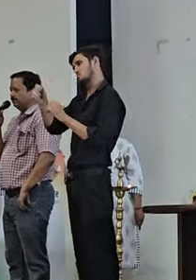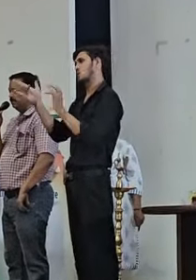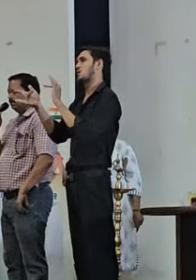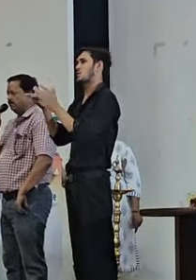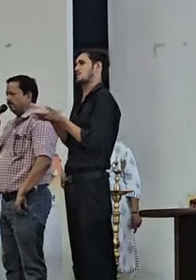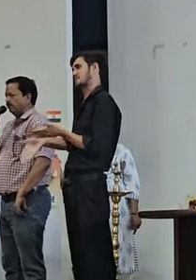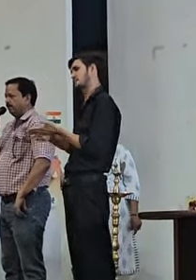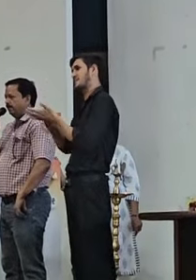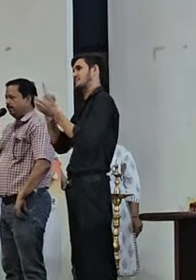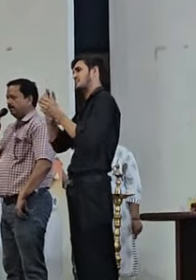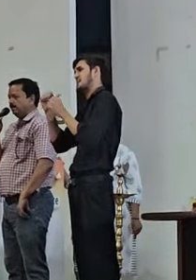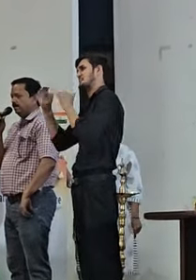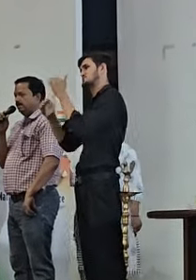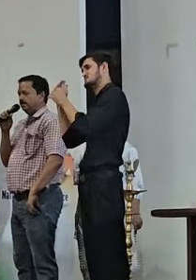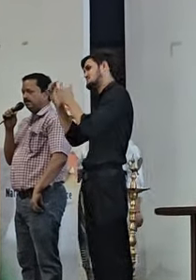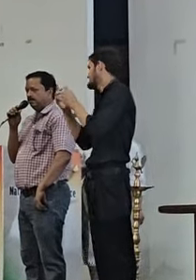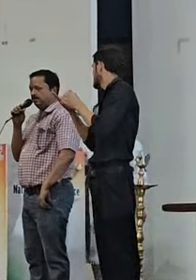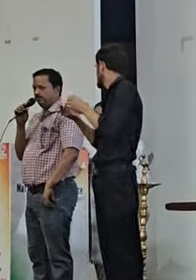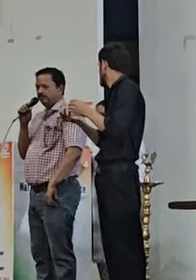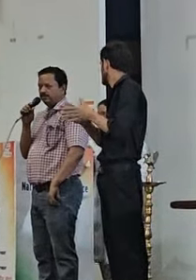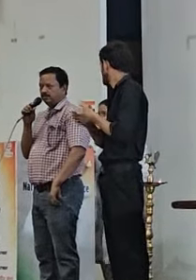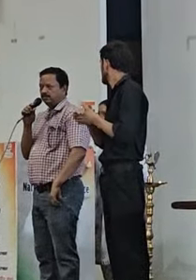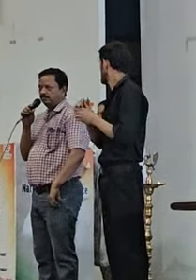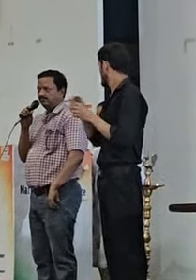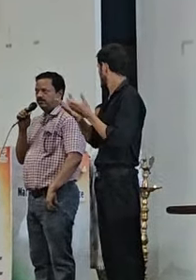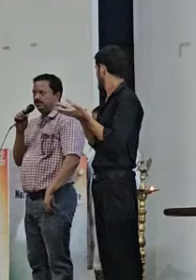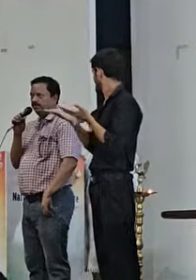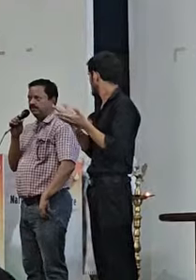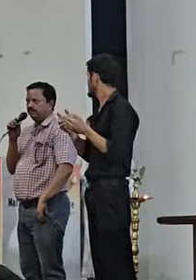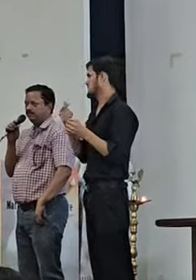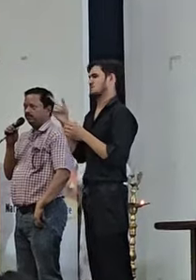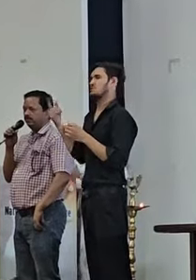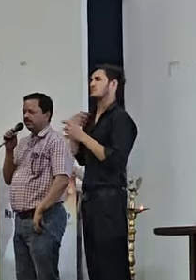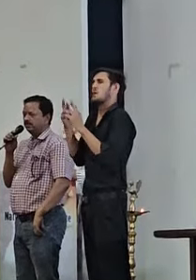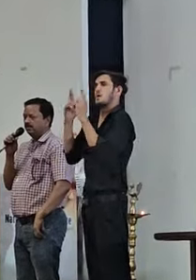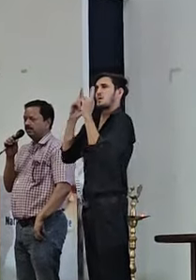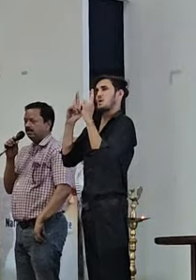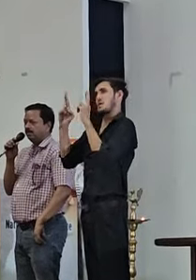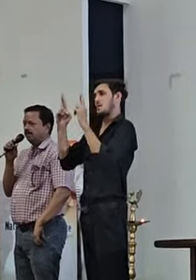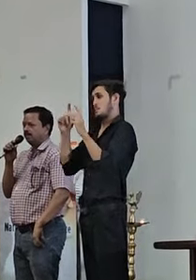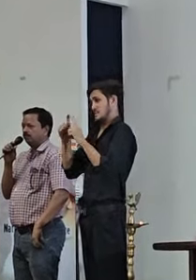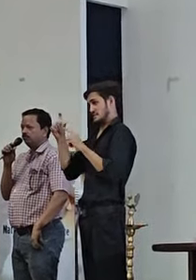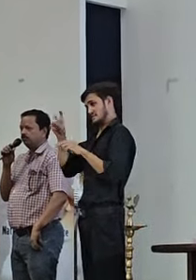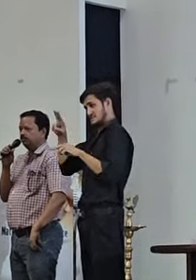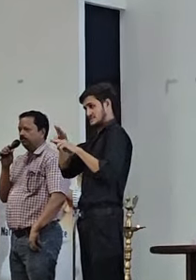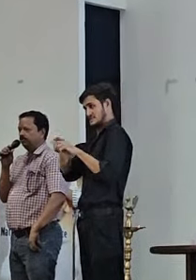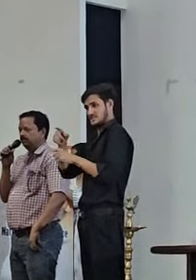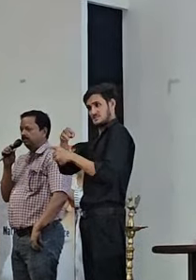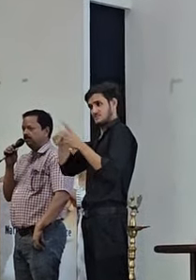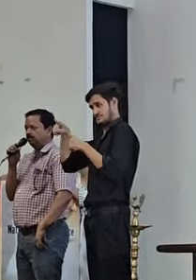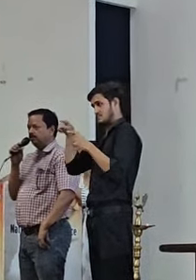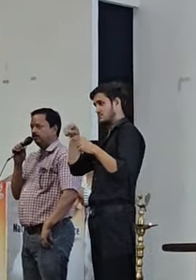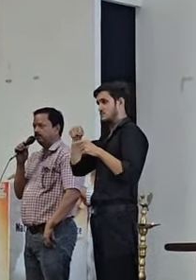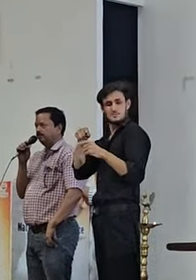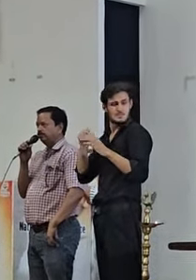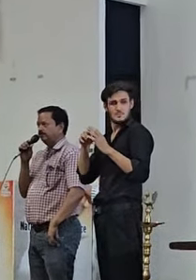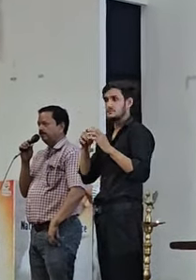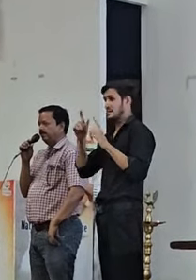हैं। मैं ये उम्मीद करता हूँ कि डीसीएफ की ओर से आपको जो यह अपॉर्चुनिटी मिली